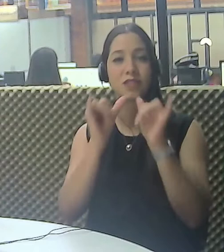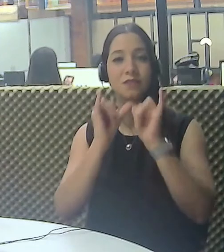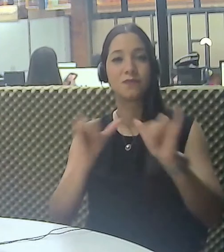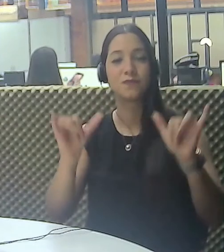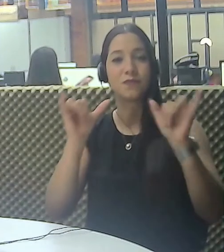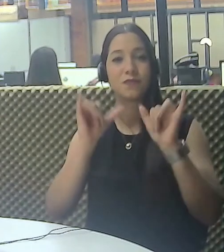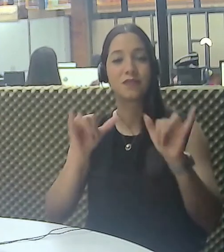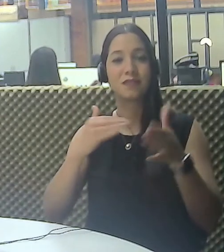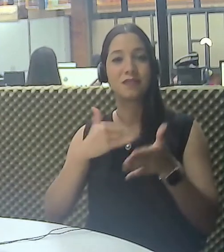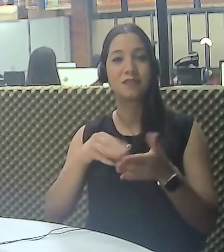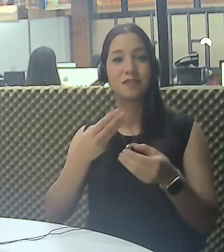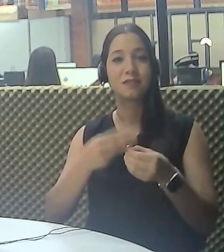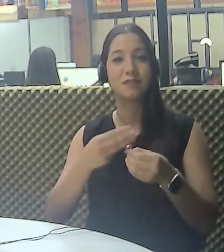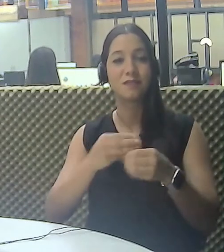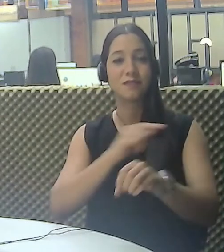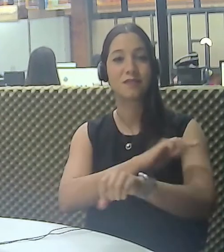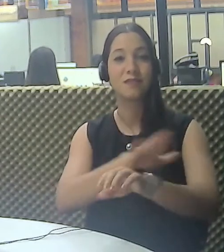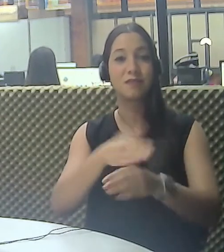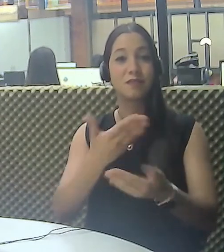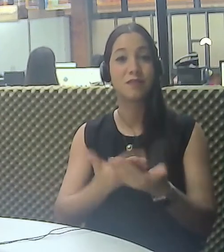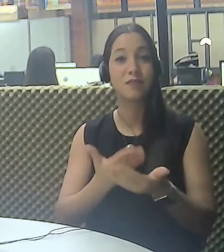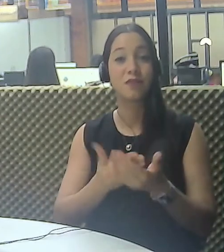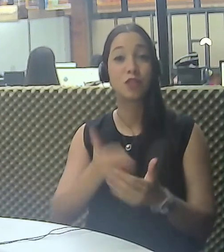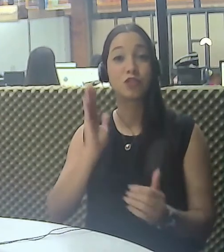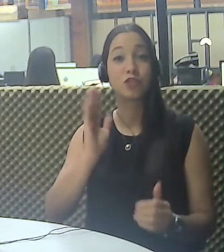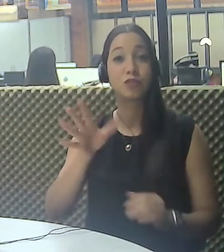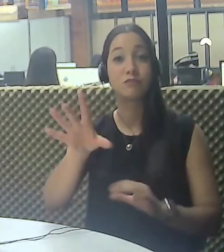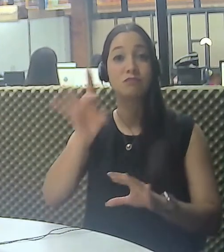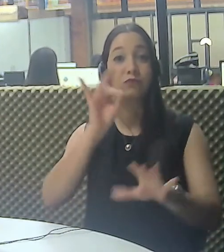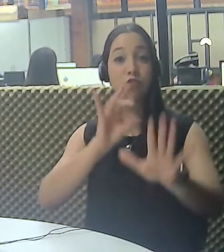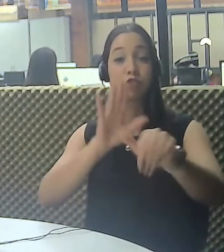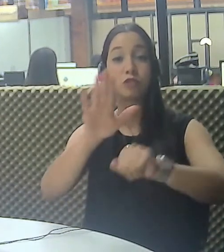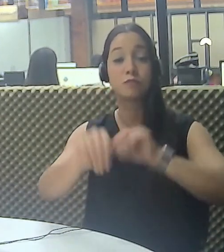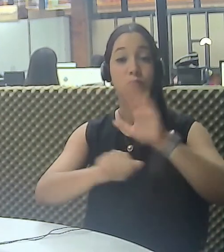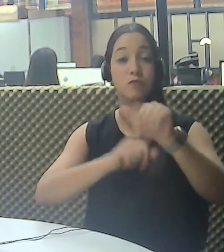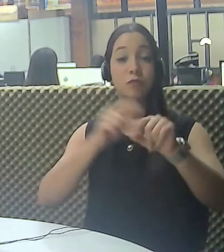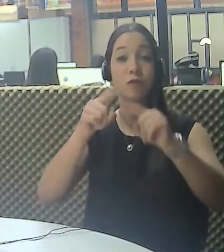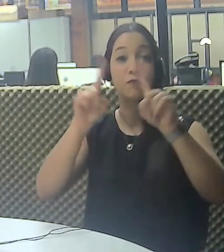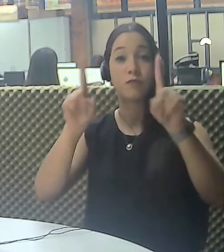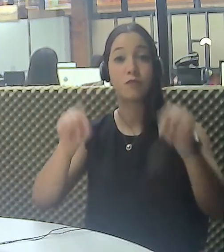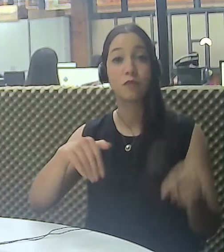Secretaria Municipal de Educação, mostra que já foram nomeados como servidores